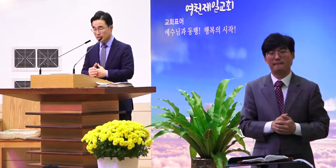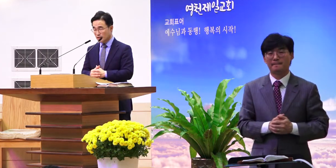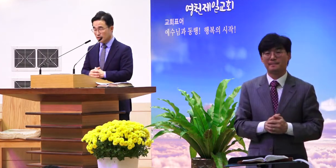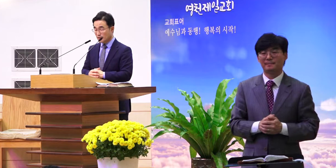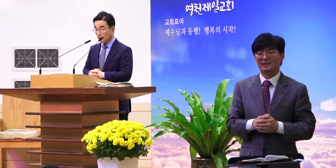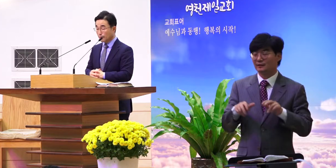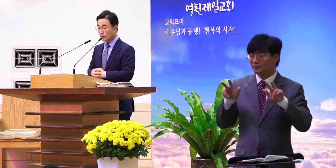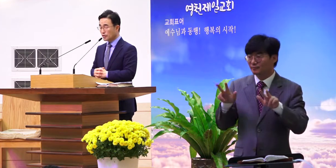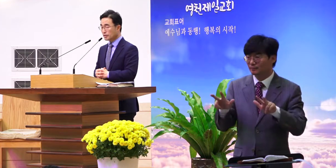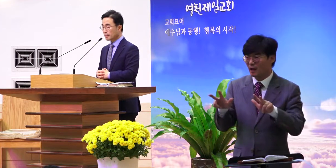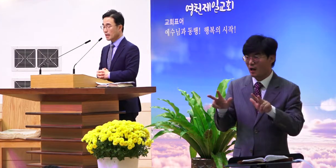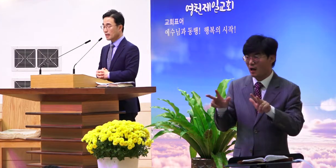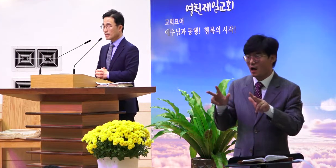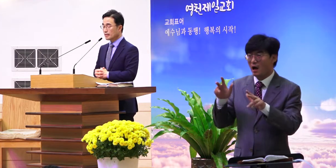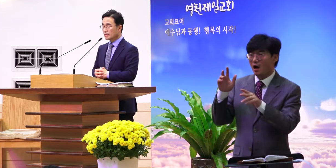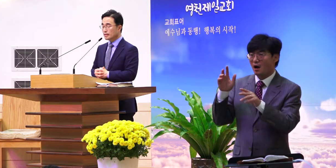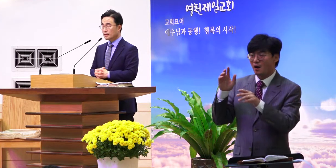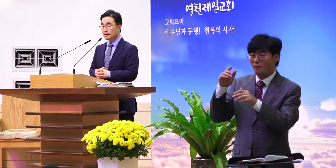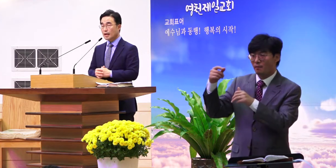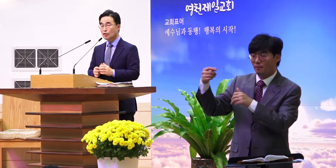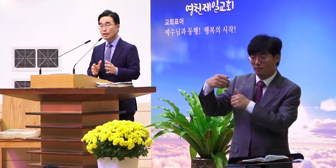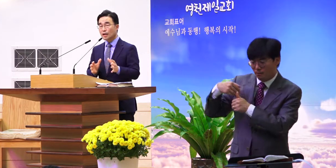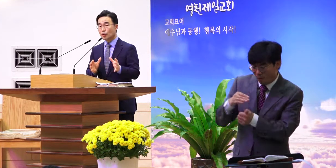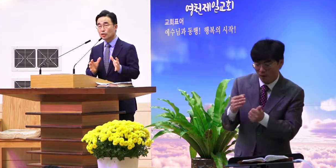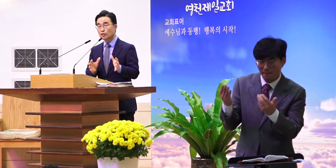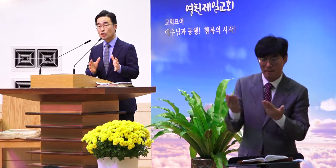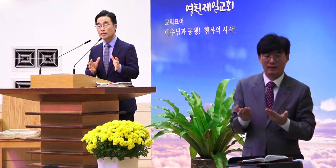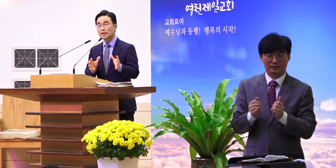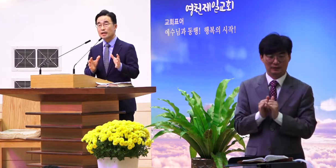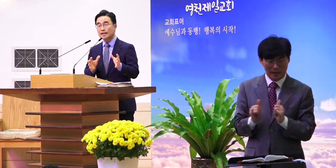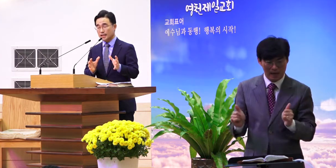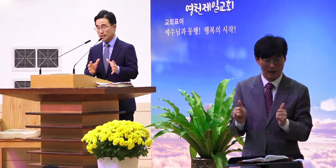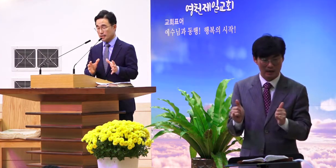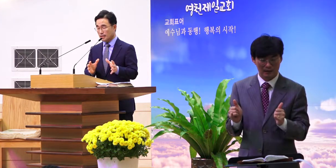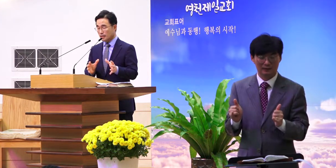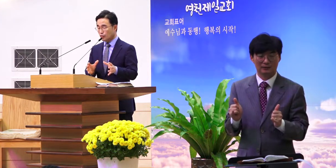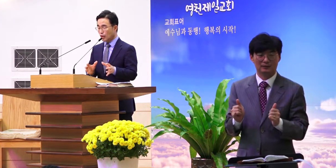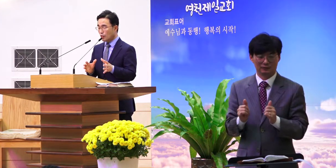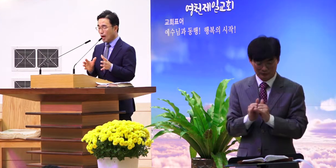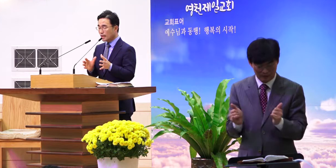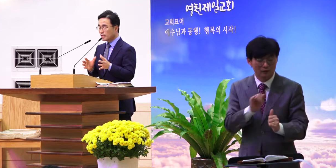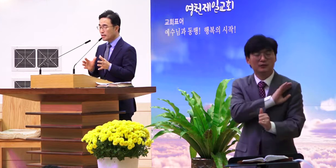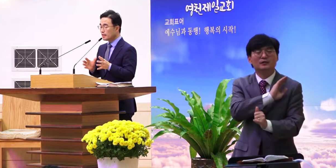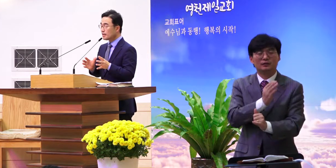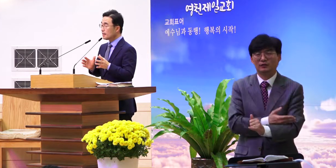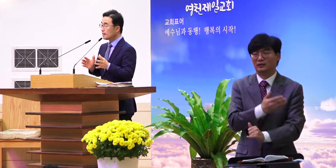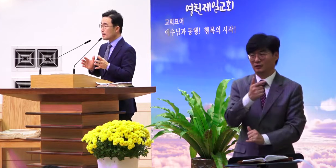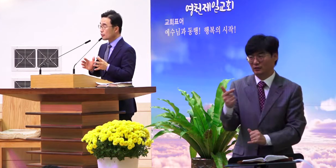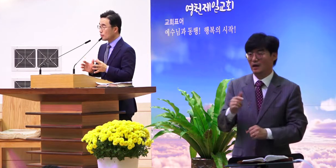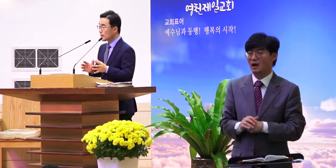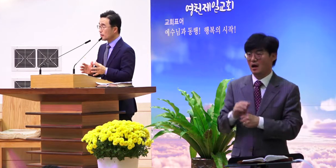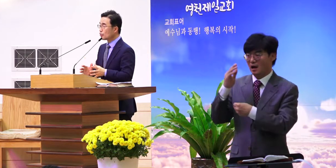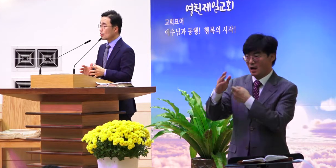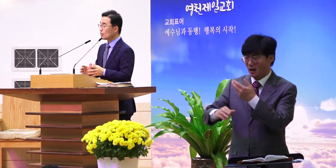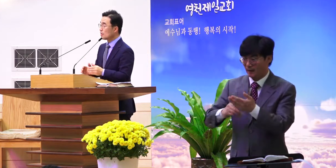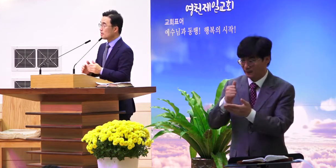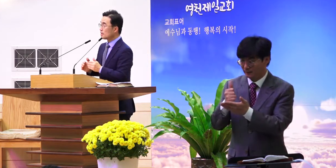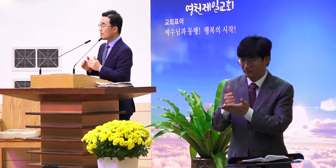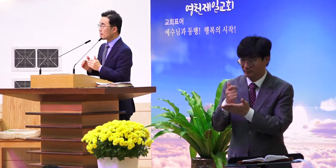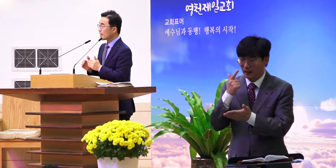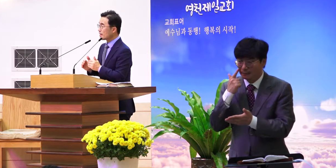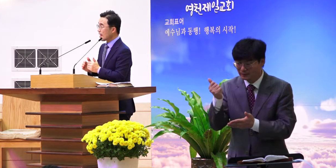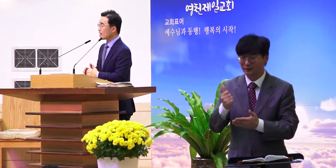거룩한 뜻이 담겨져 있습니다. 하늘과 땅의 모든 권세를 가지신 우리의 왕이신 예수님의